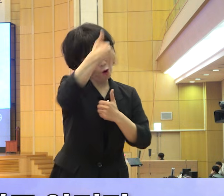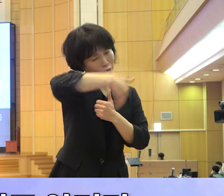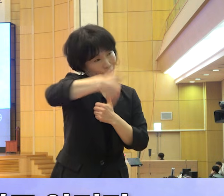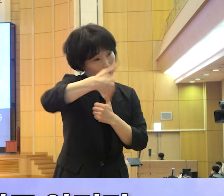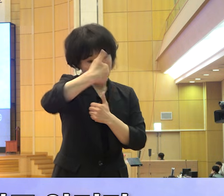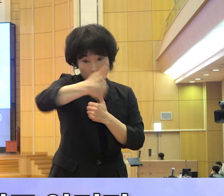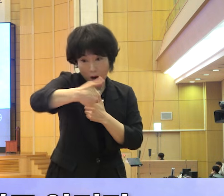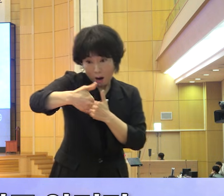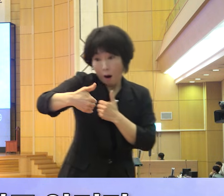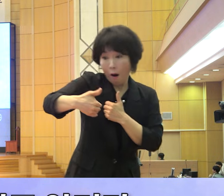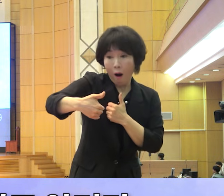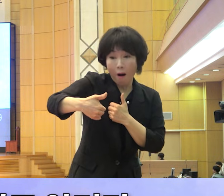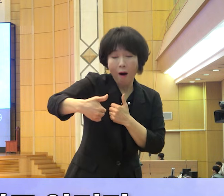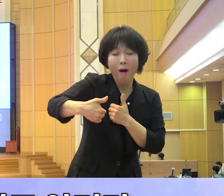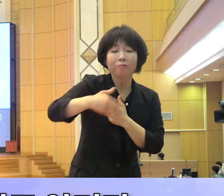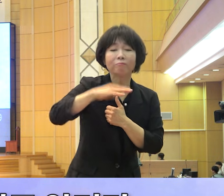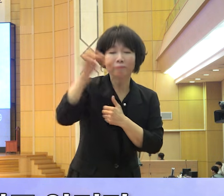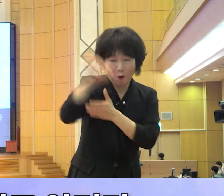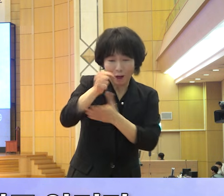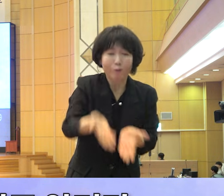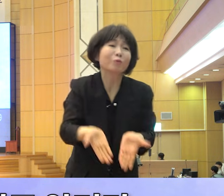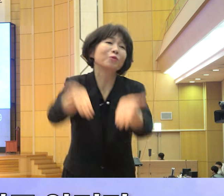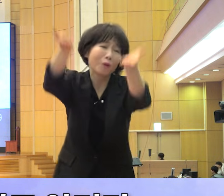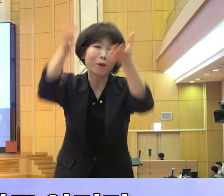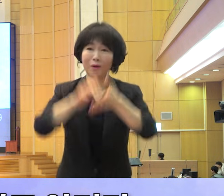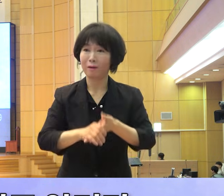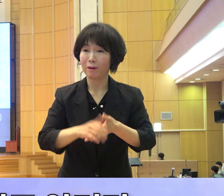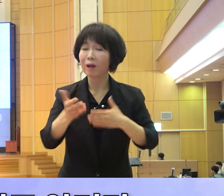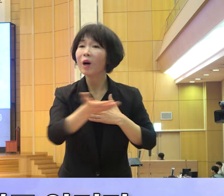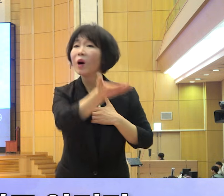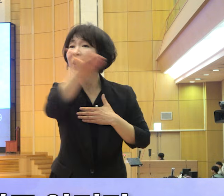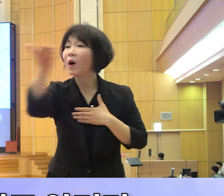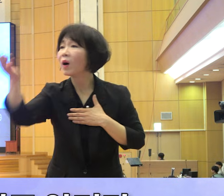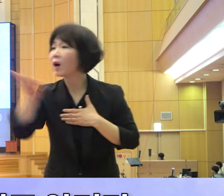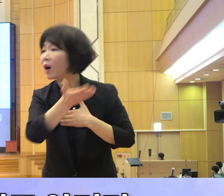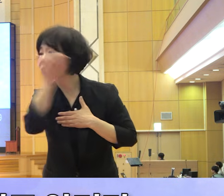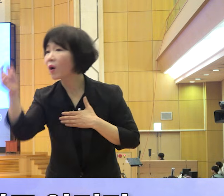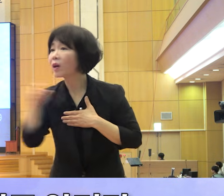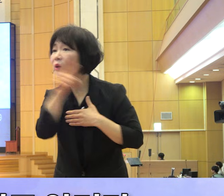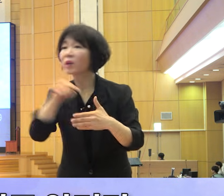그러면서 주님께서 비유로 말씀하기를, 너희 중에 누가